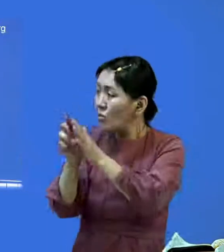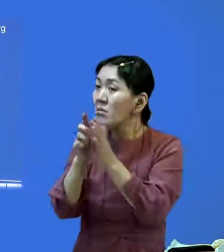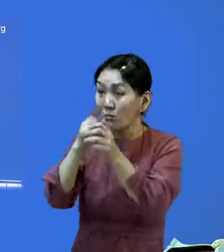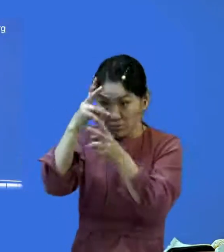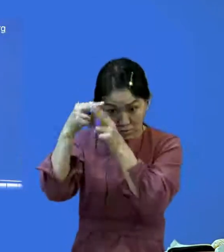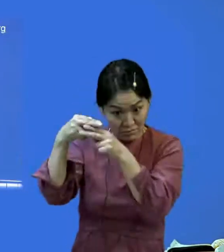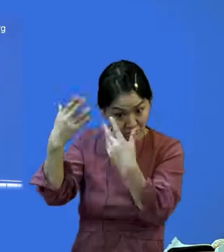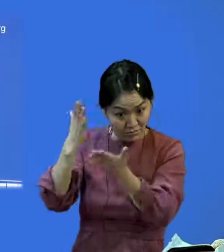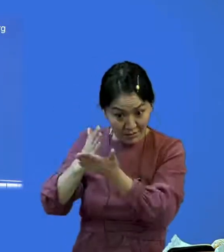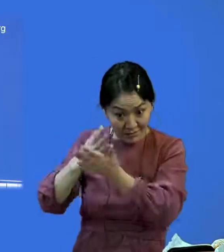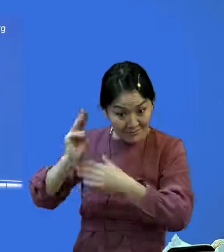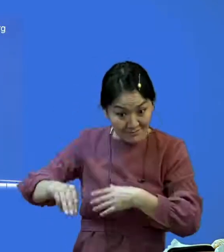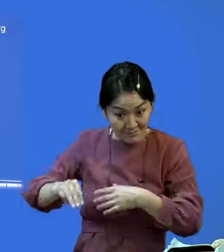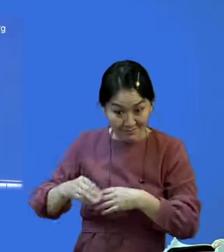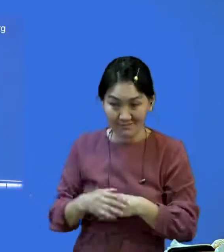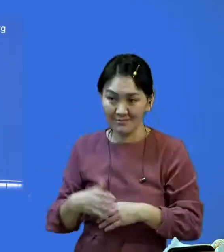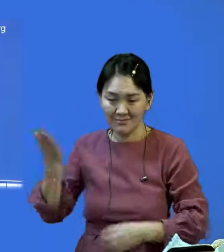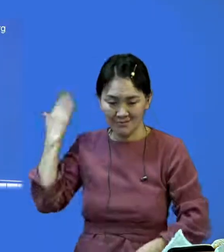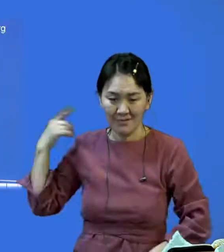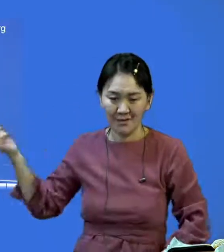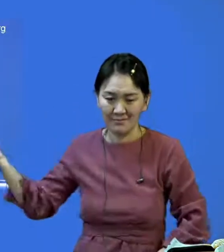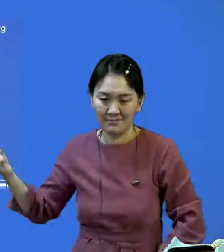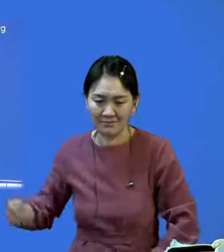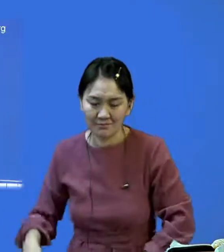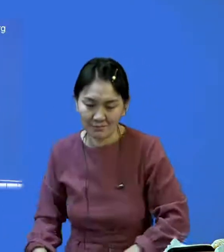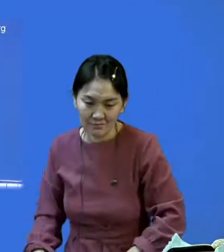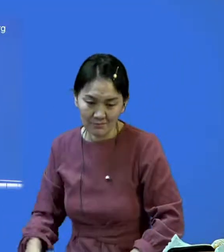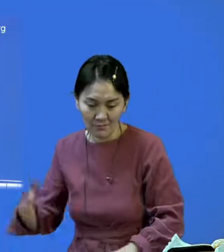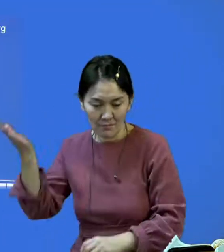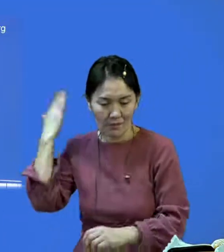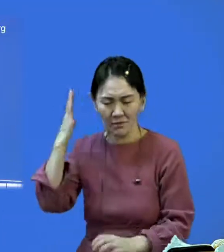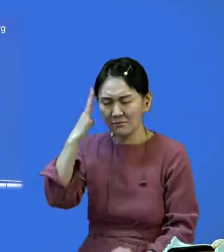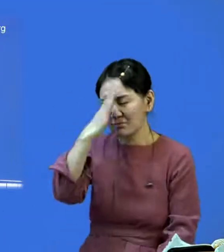За би бол их хөөрхөн шувууд.